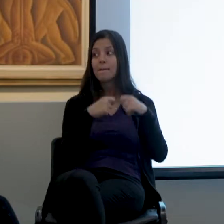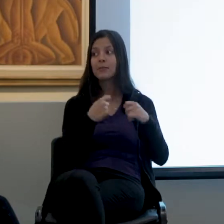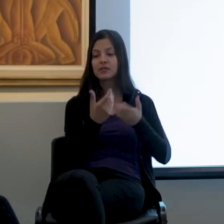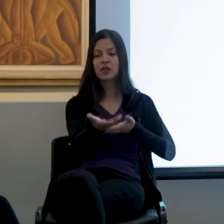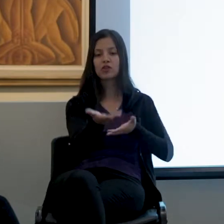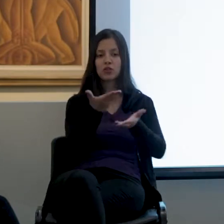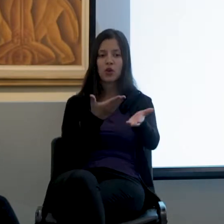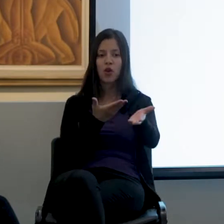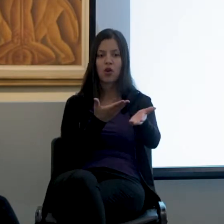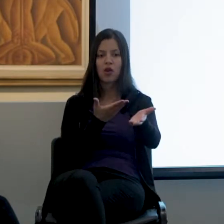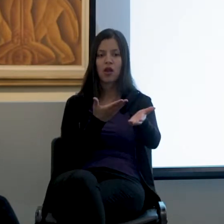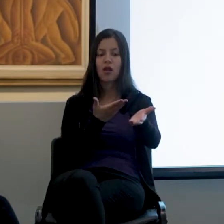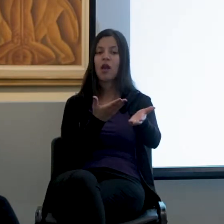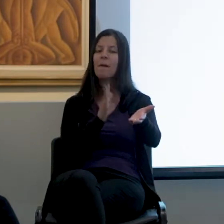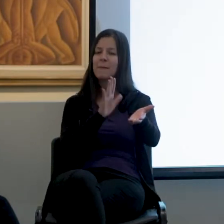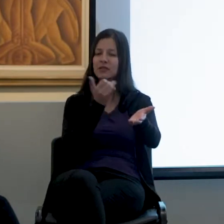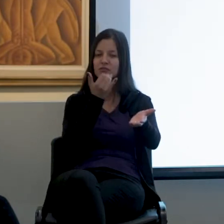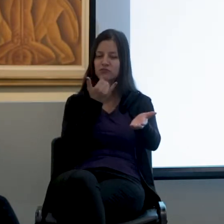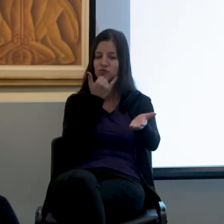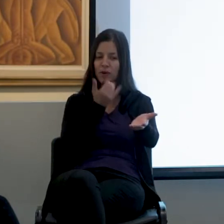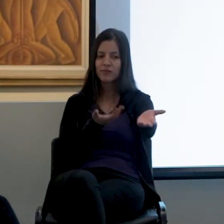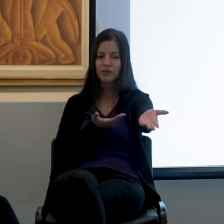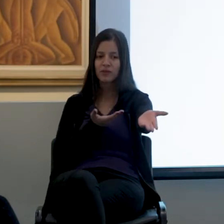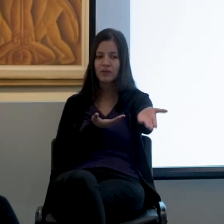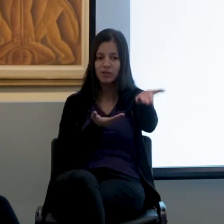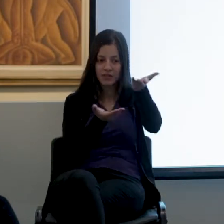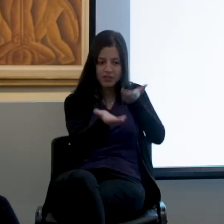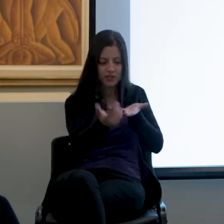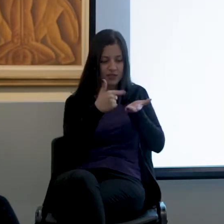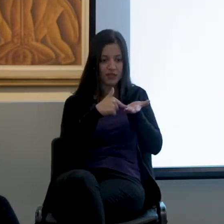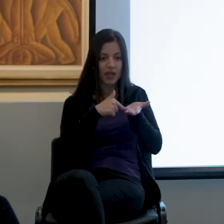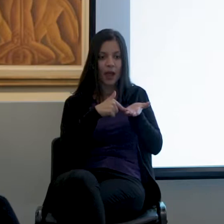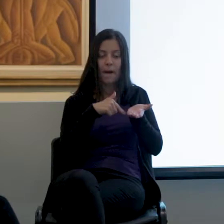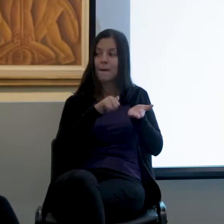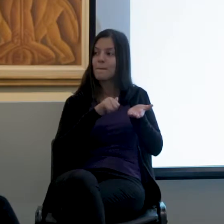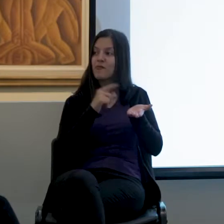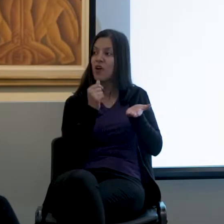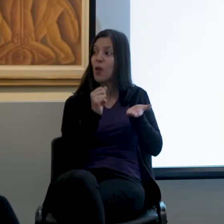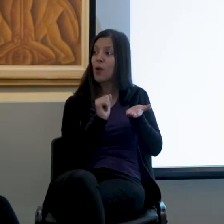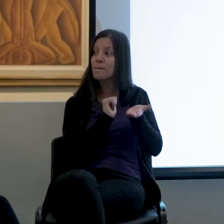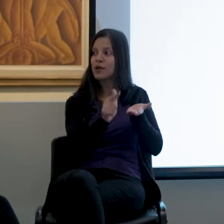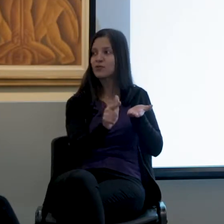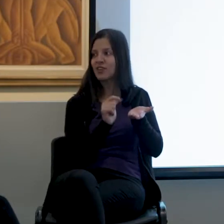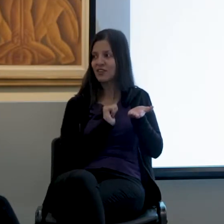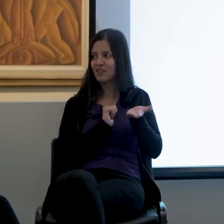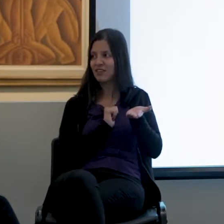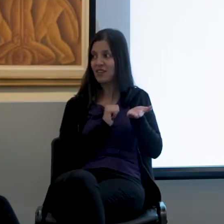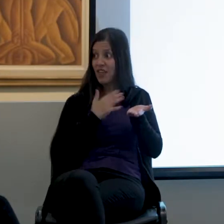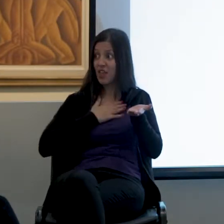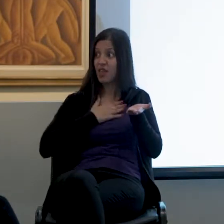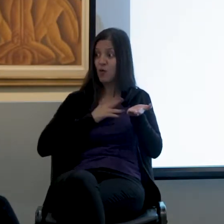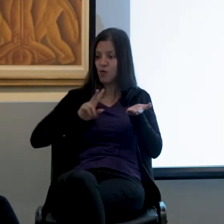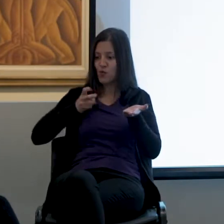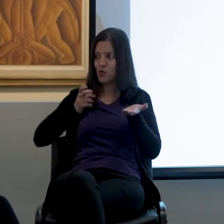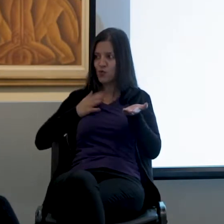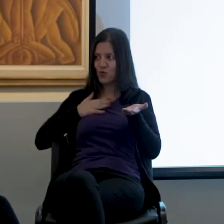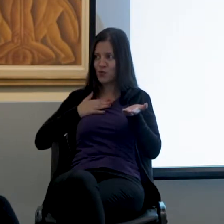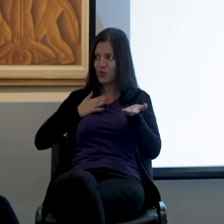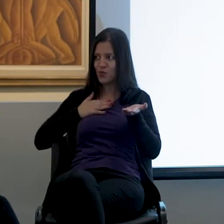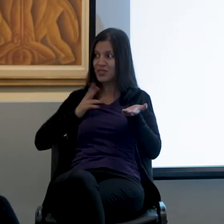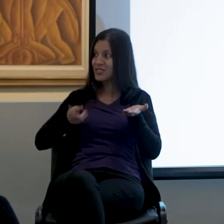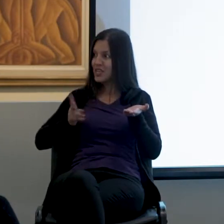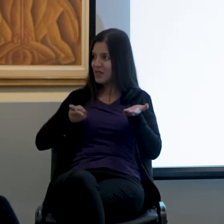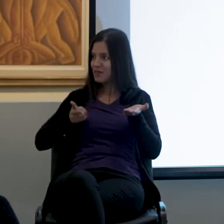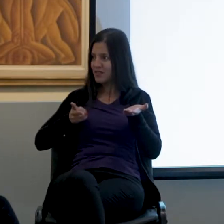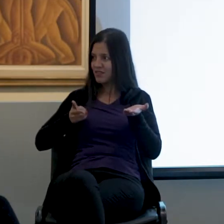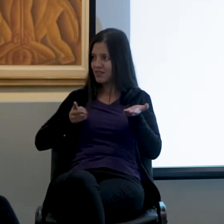superlativa. É um valor a mais, é uma mais-valia. Não é isso que quer dizer mais-valia no Marx, mas a ideia é essa, é